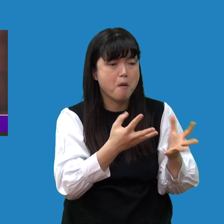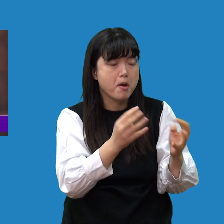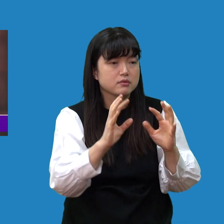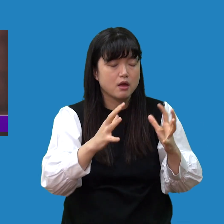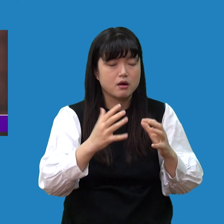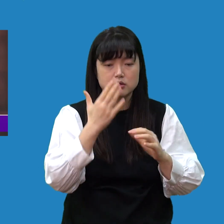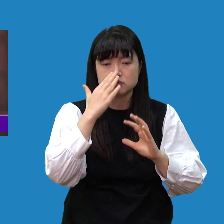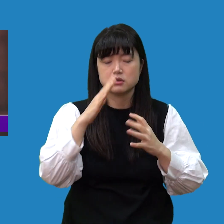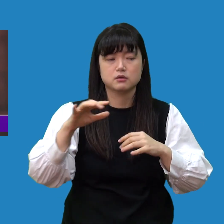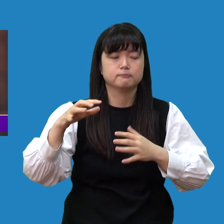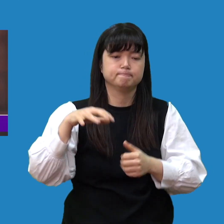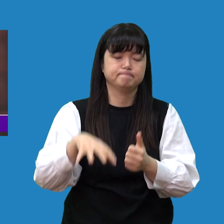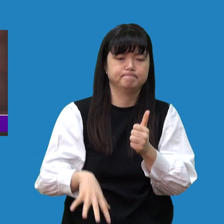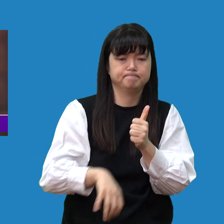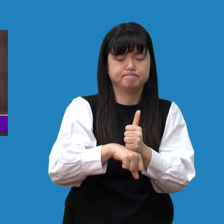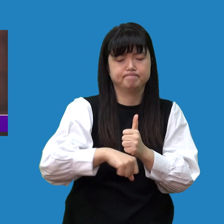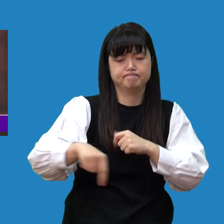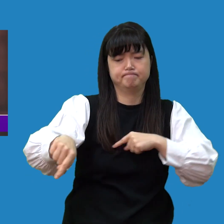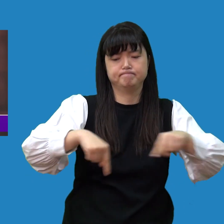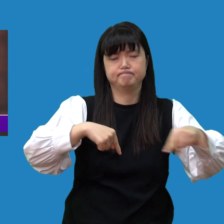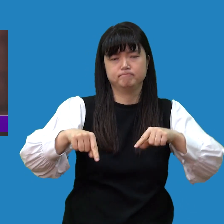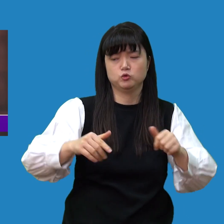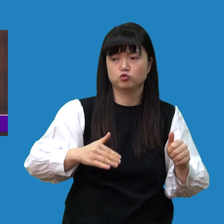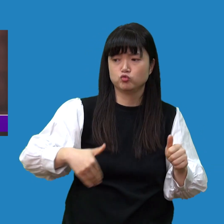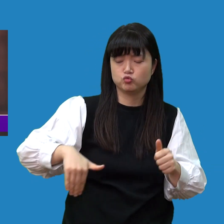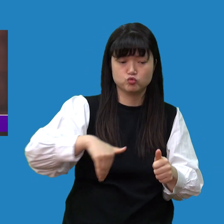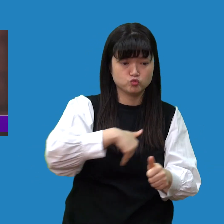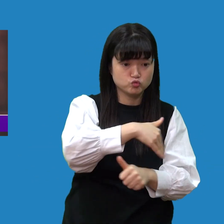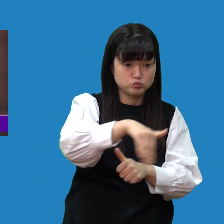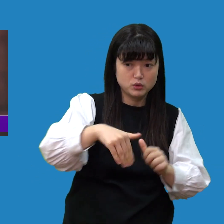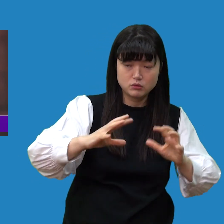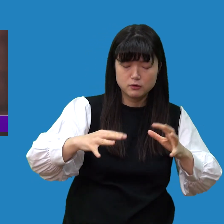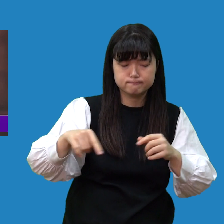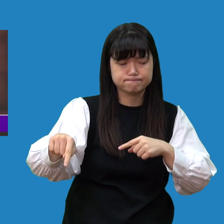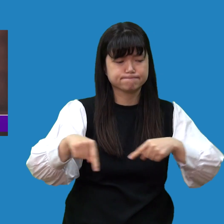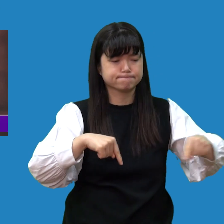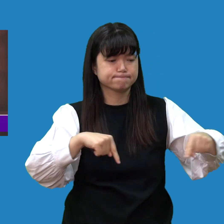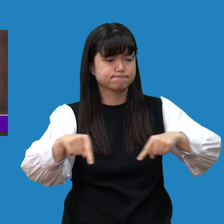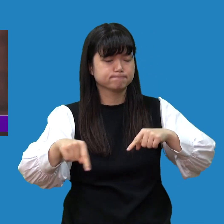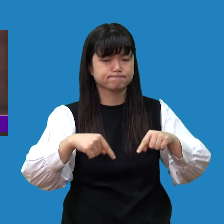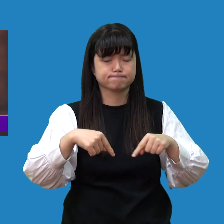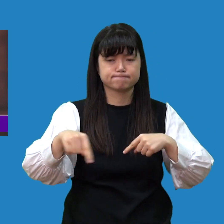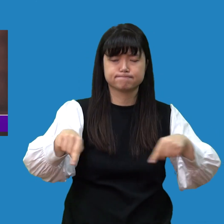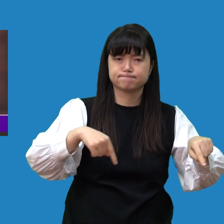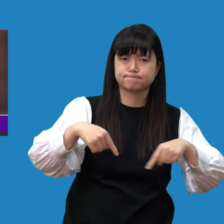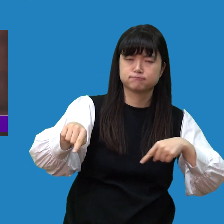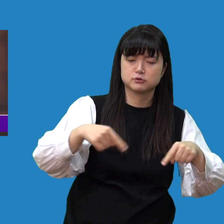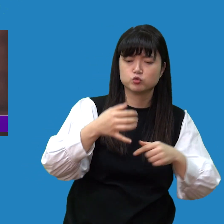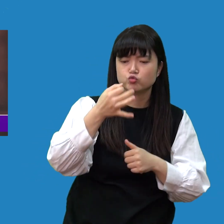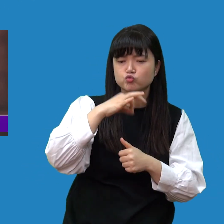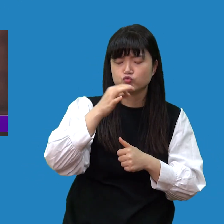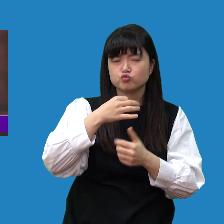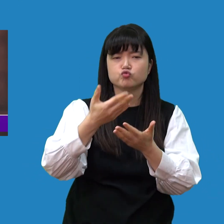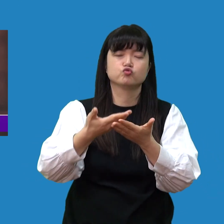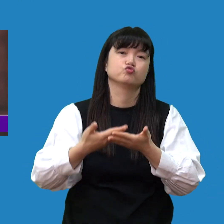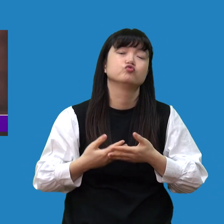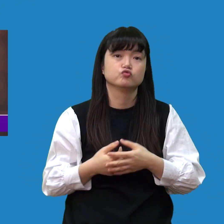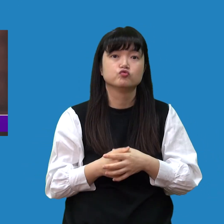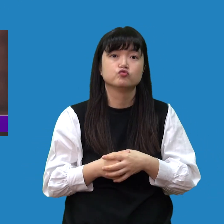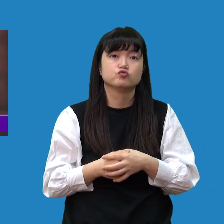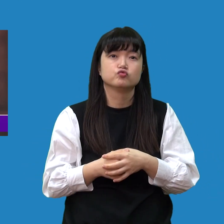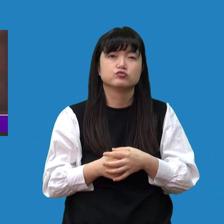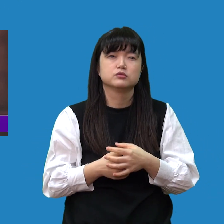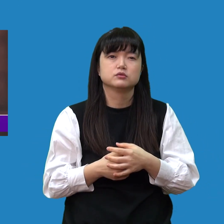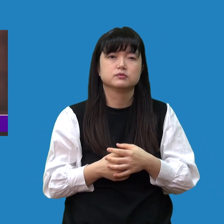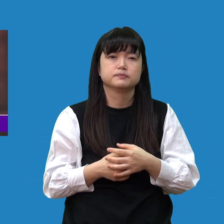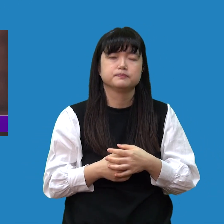이스라엘이 다스렸다는 것입니다. 주변 많은 여러 나라들을 다스리고 통치하면서 그 유익을 얻었습니다.